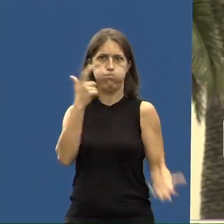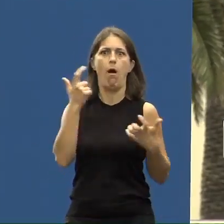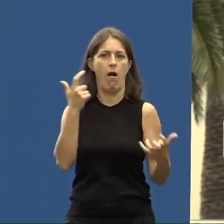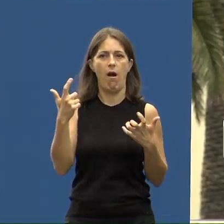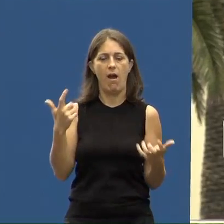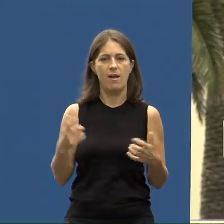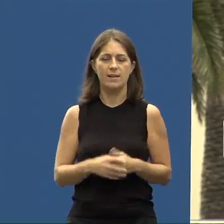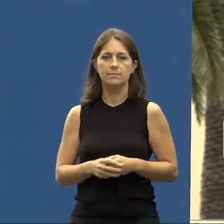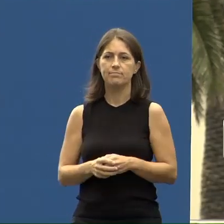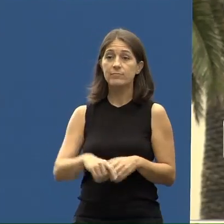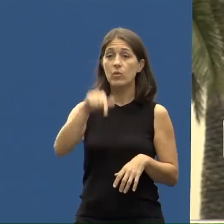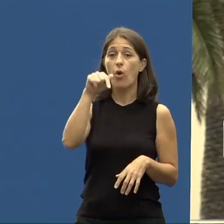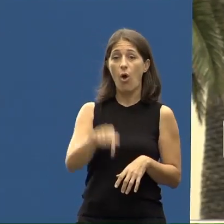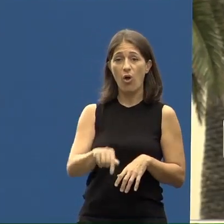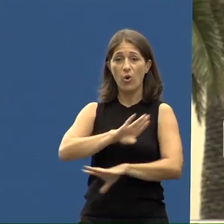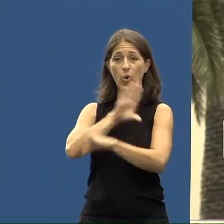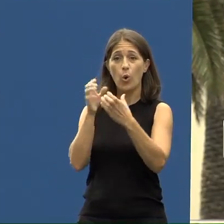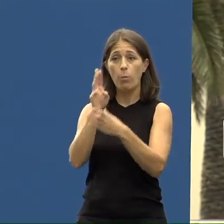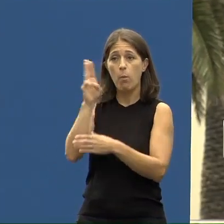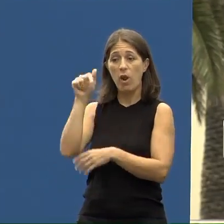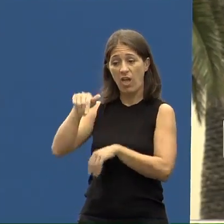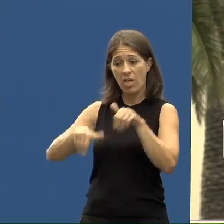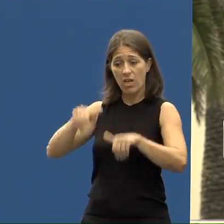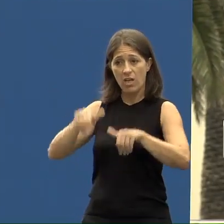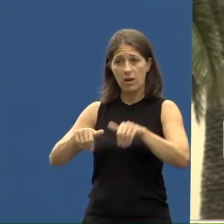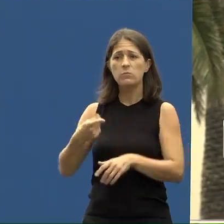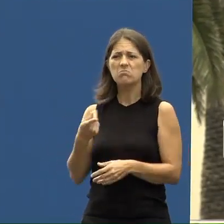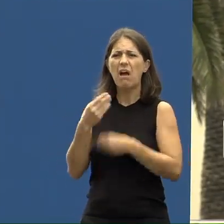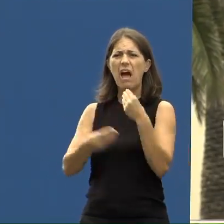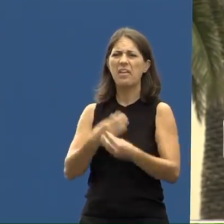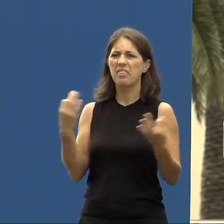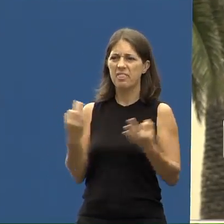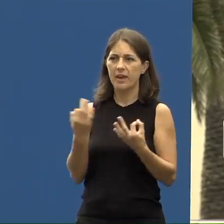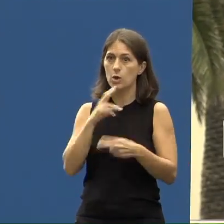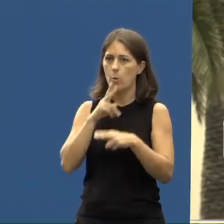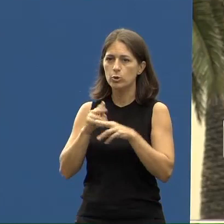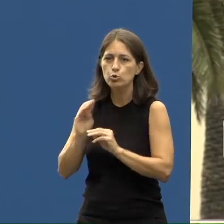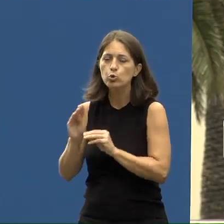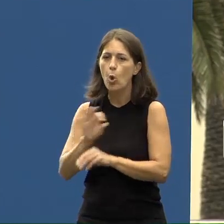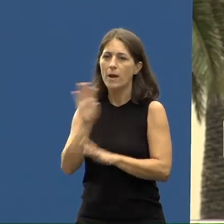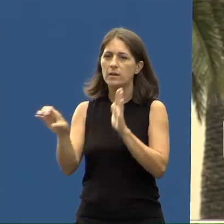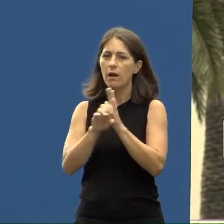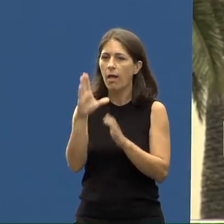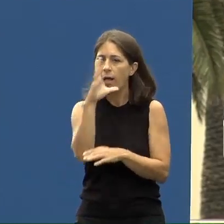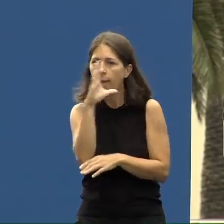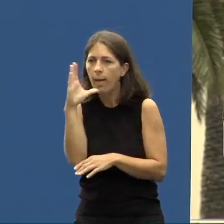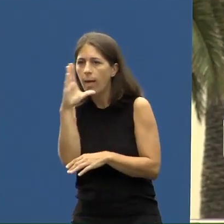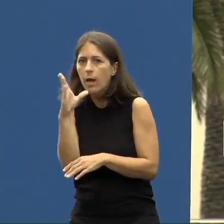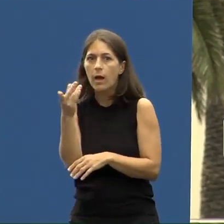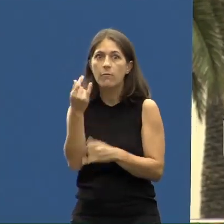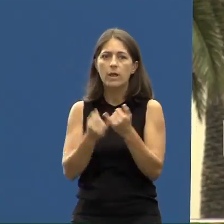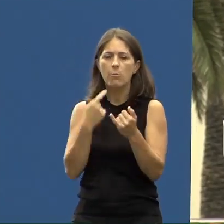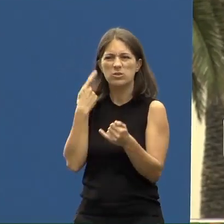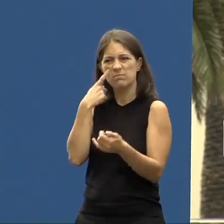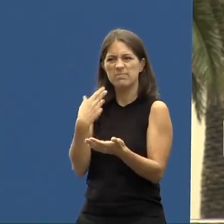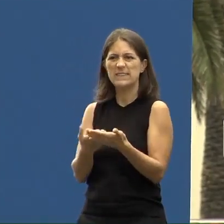sobresaliente. Pero hoxe o Partido Popular nestas eleccións está empeñado en esconder o seu nome, en esconder o seu logo, para que non o identifiquen co que é o